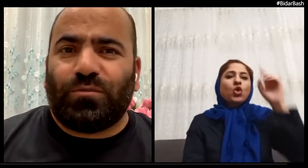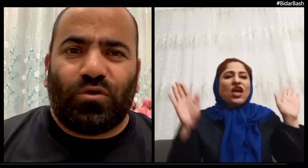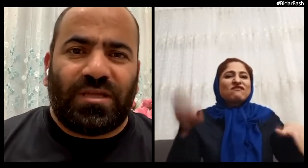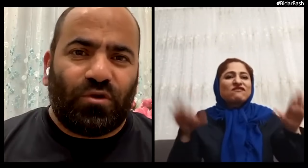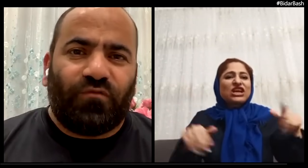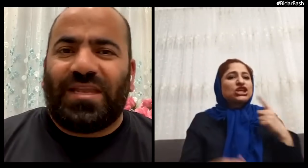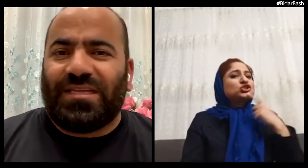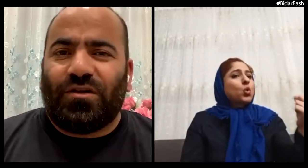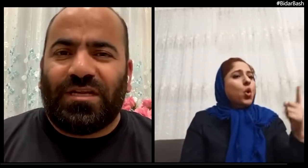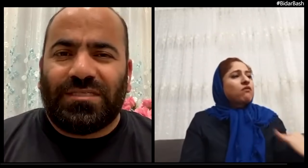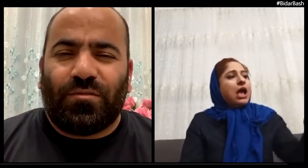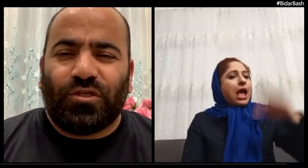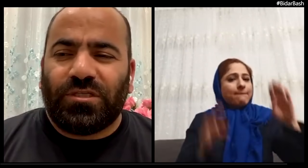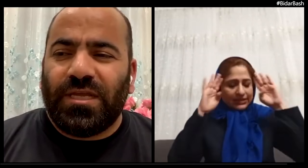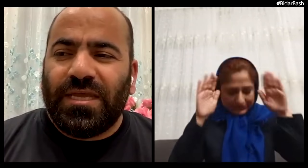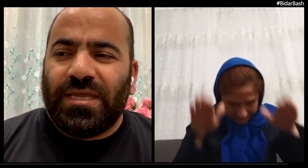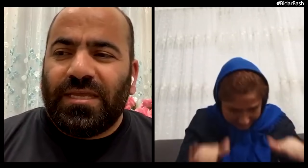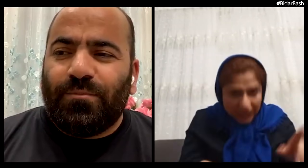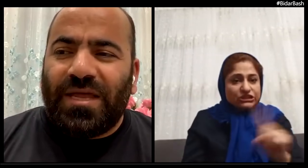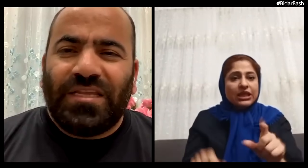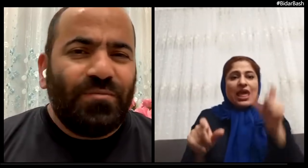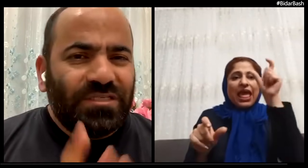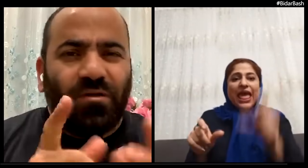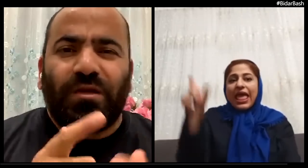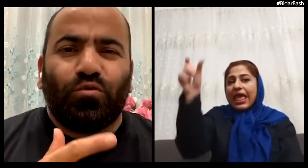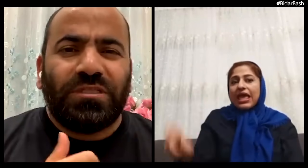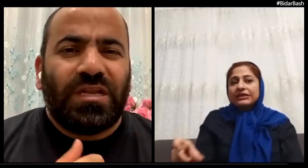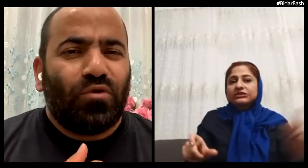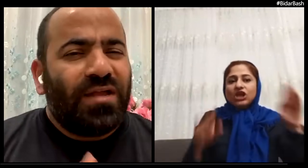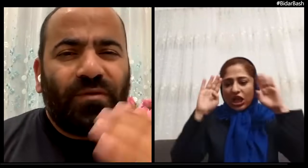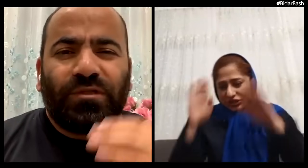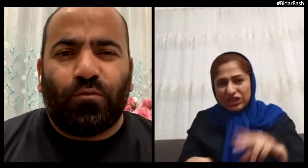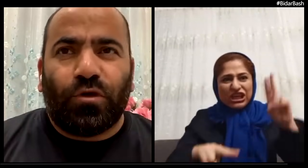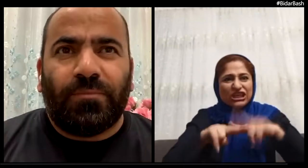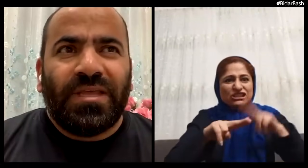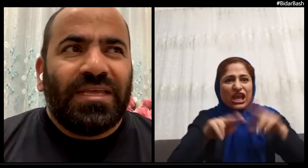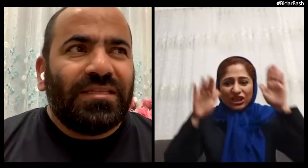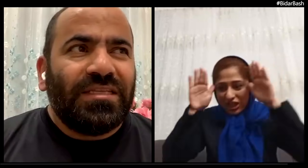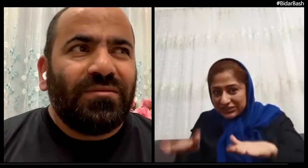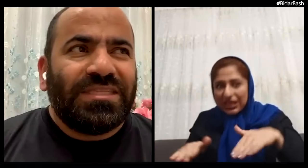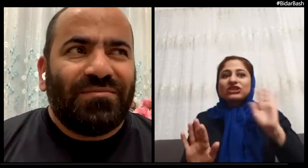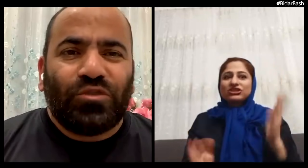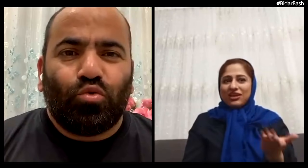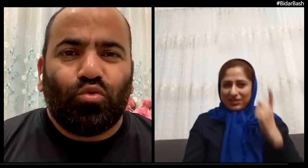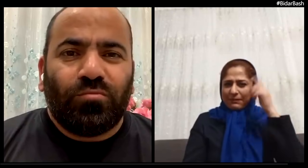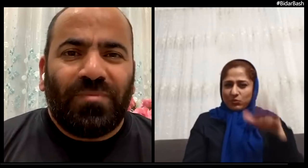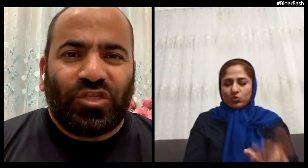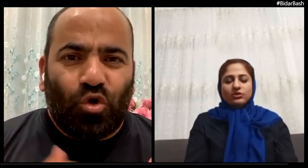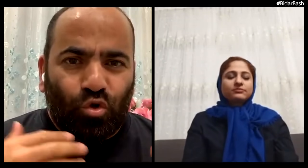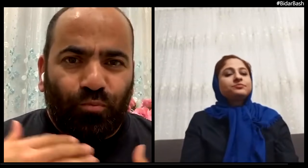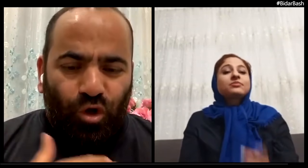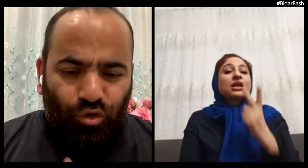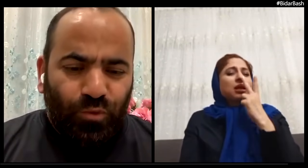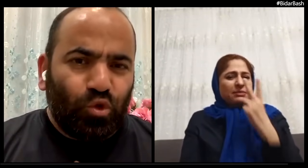و آسمان و زمین گفت در اختیار انسان باشید. من یه مثال براتون بذارم و حرفم رو تموم کنم. دیدید زمستون